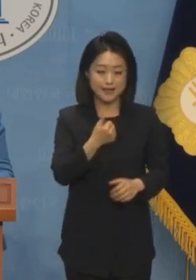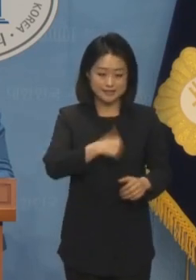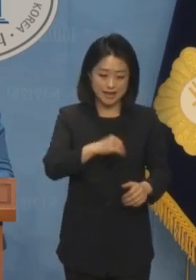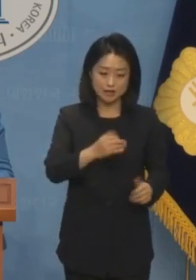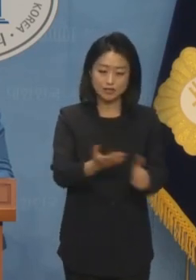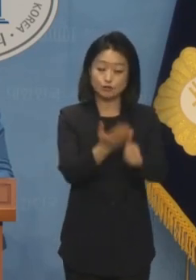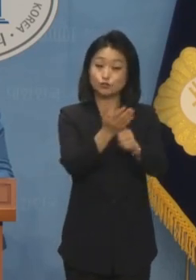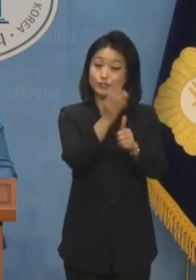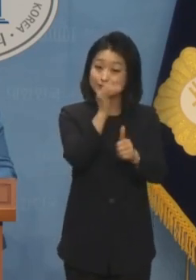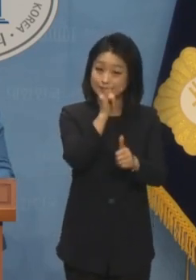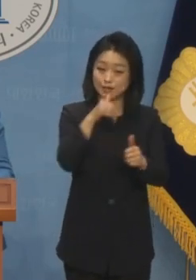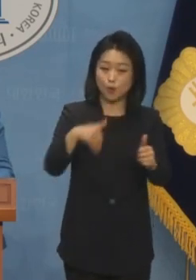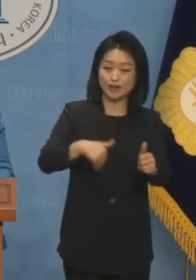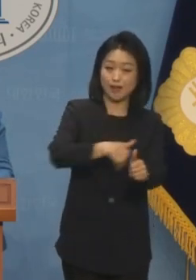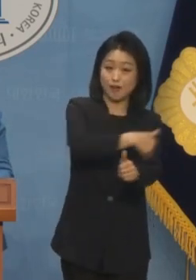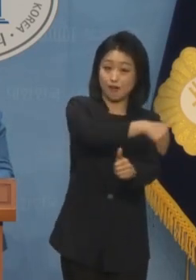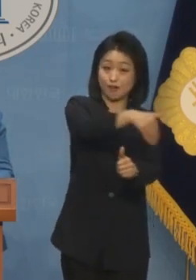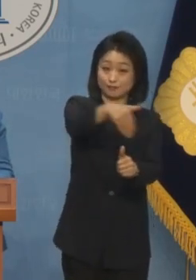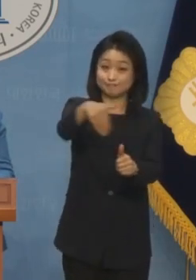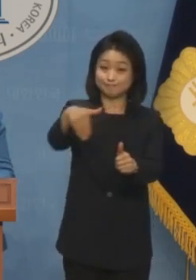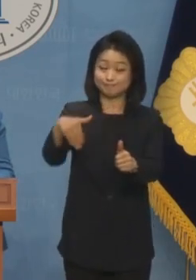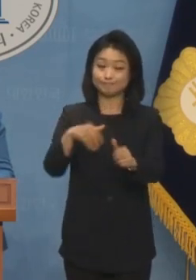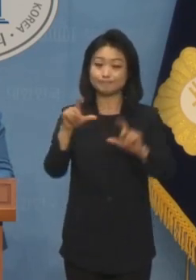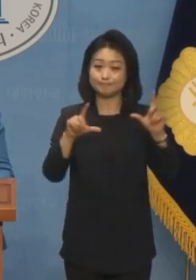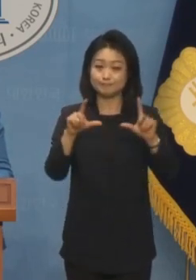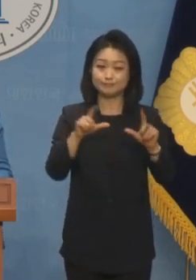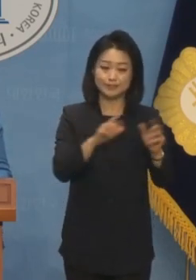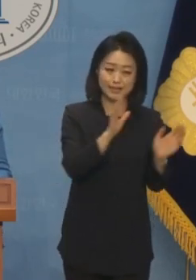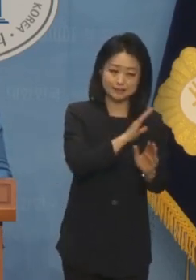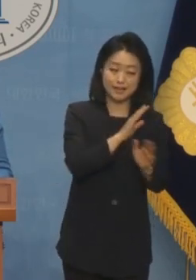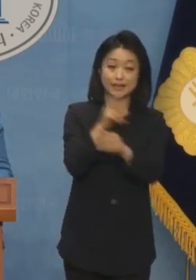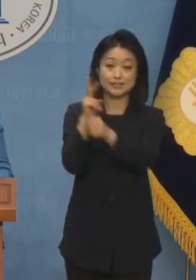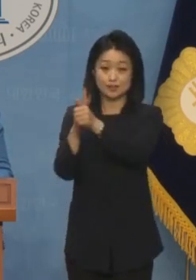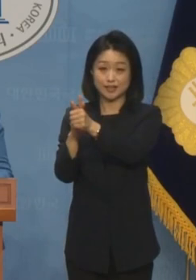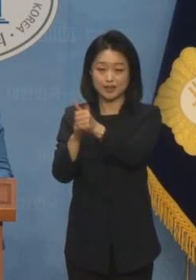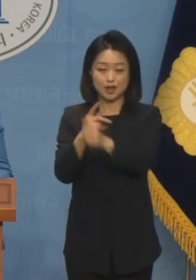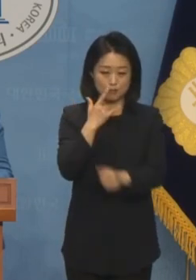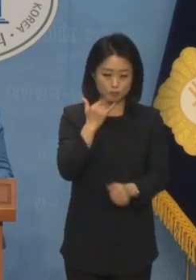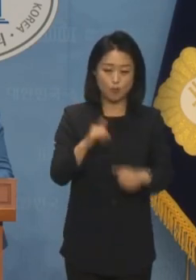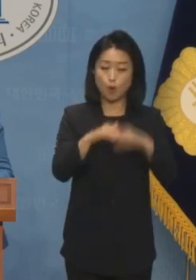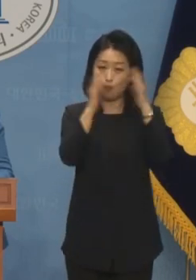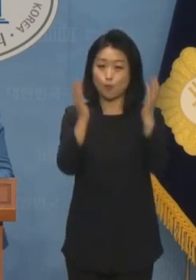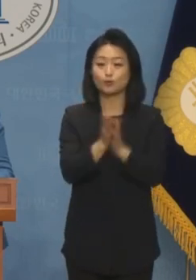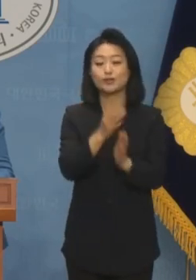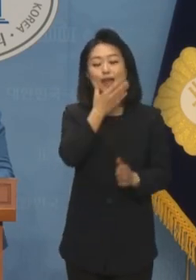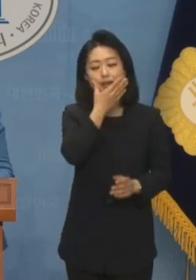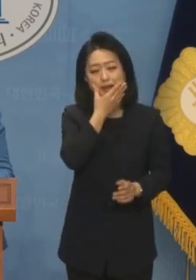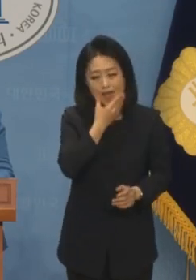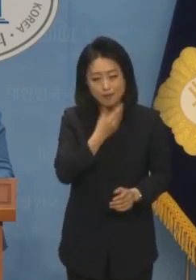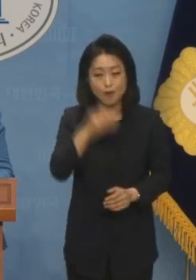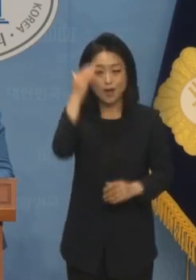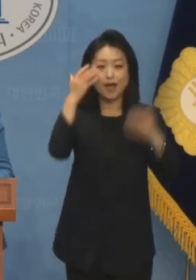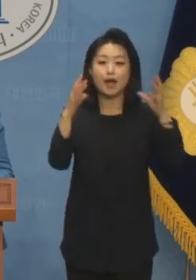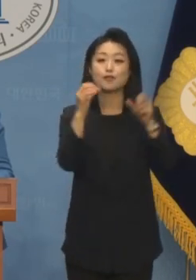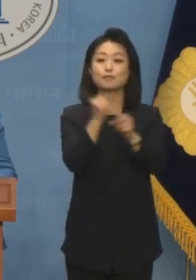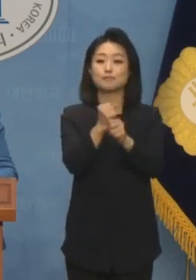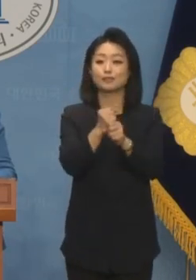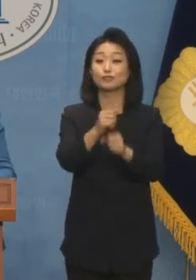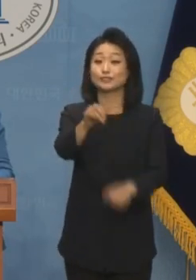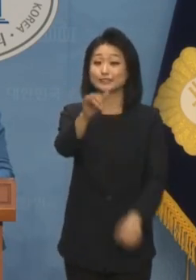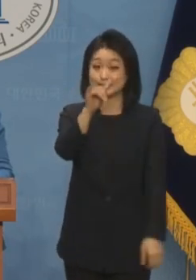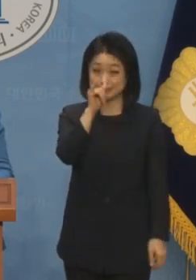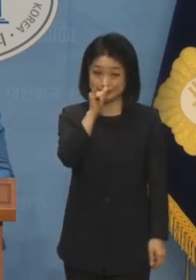수 있는 그런 환경, 학생도 선생님도 그리고 학부모님들도 행복한 대한민국의